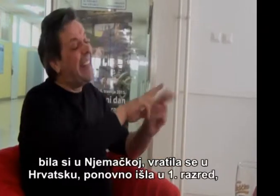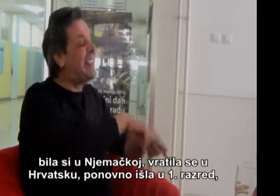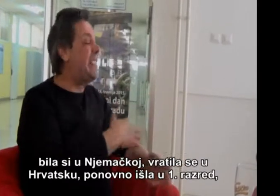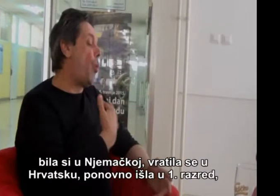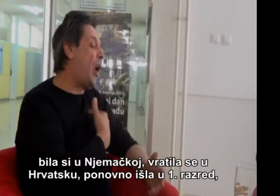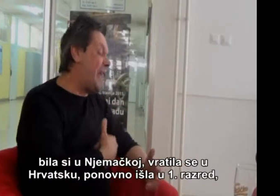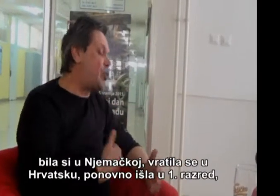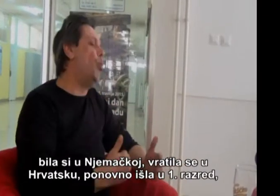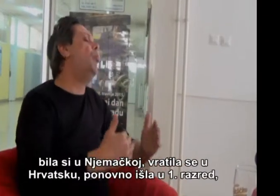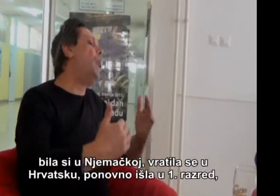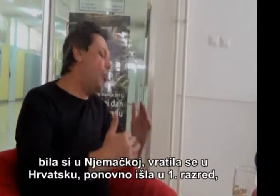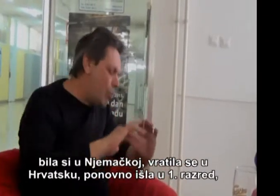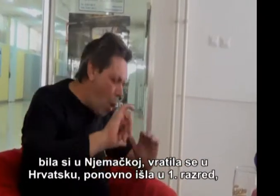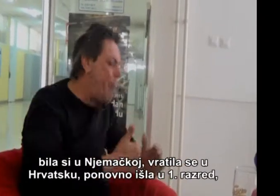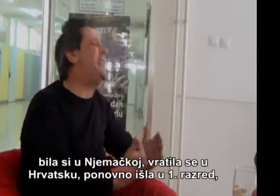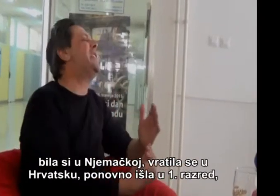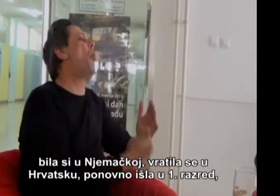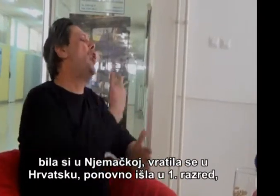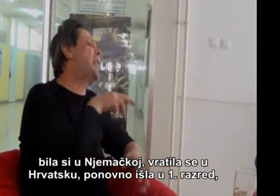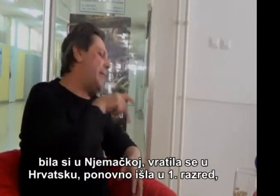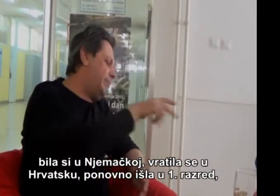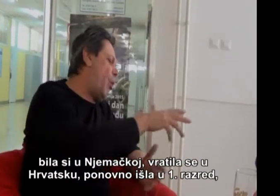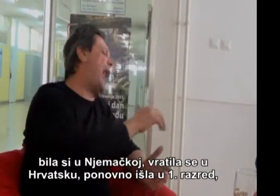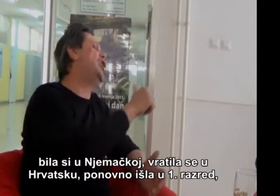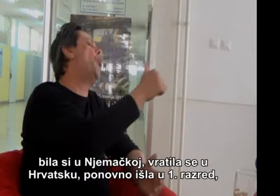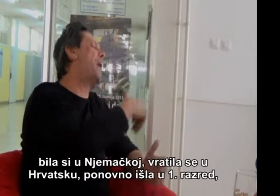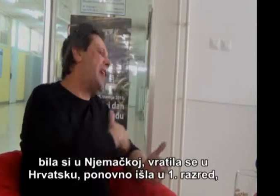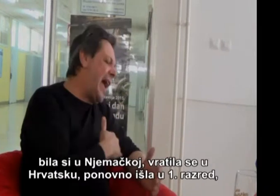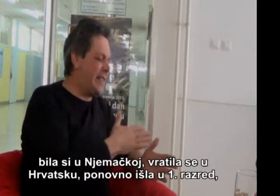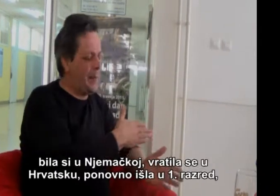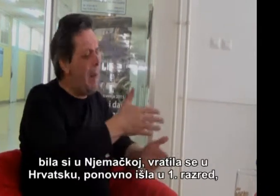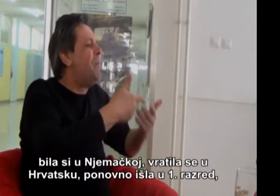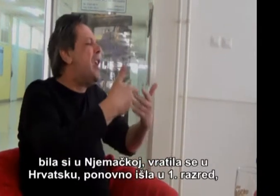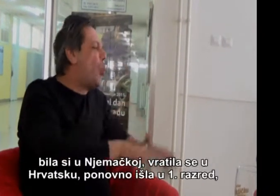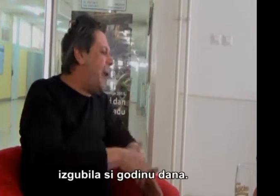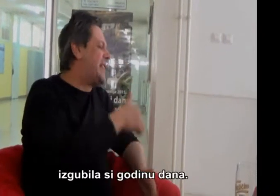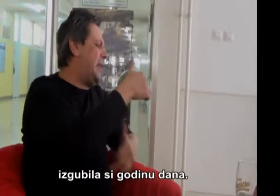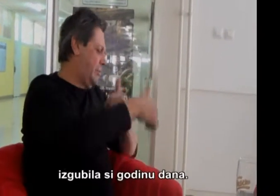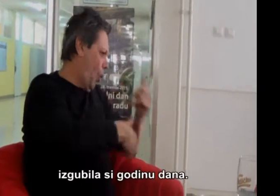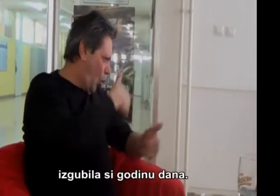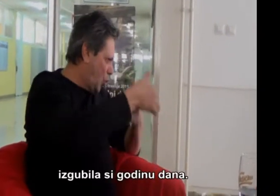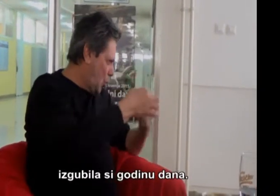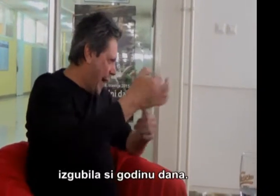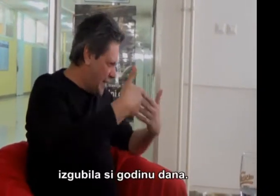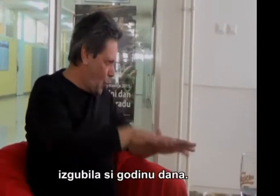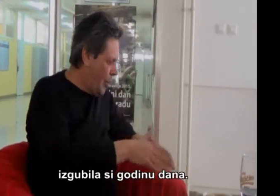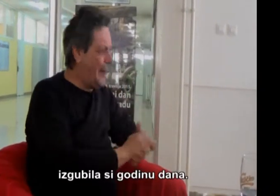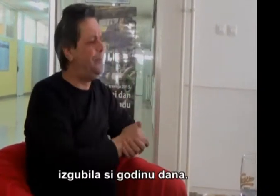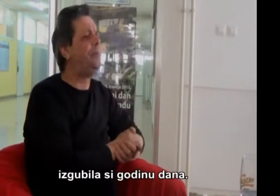vratila si se u Hrvatsku, opet si iz početka morala ići u prvi razred, izgubila si koliko godinu danas izgubila,